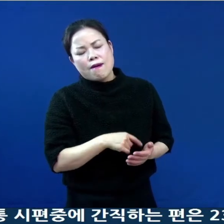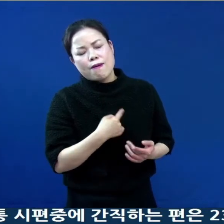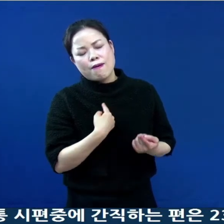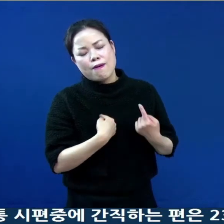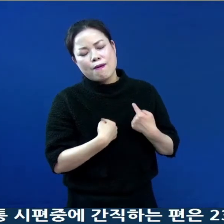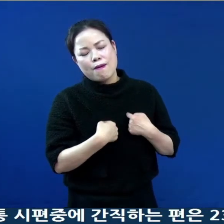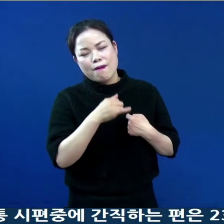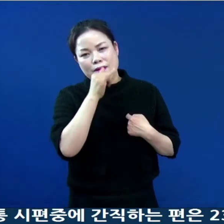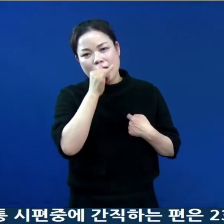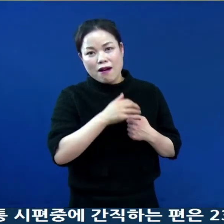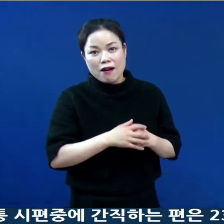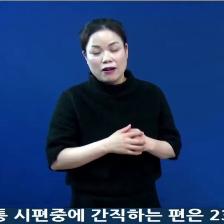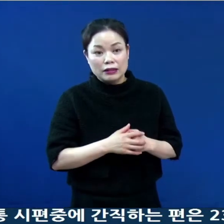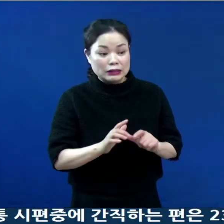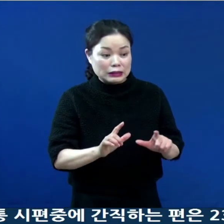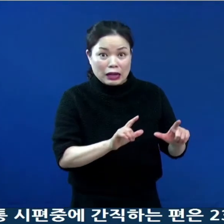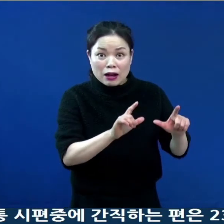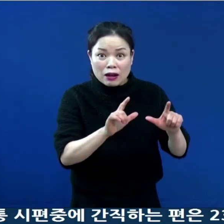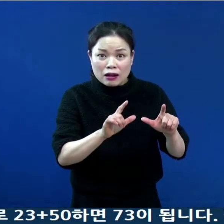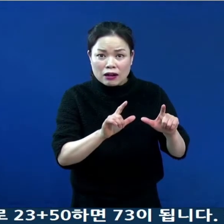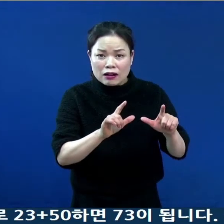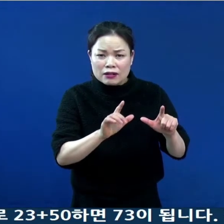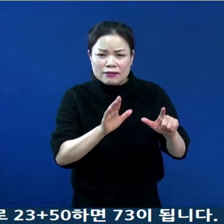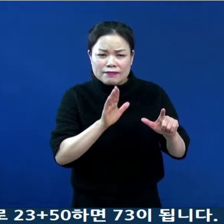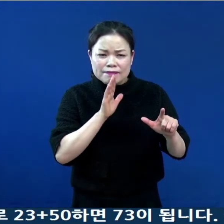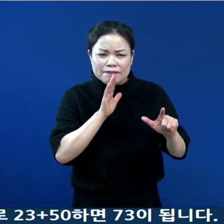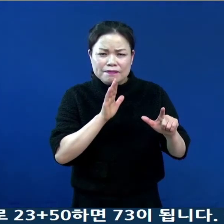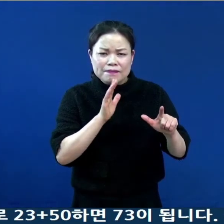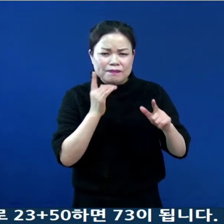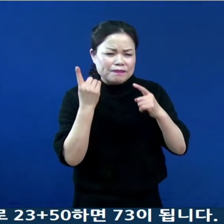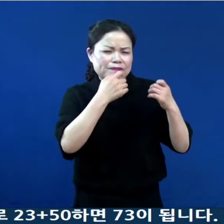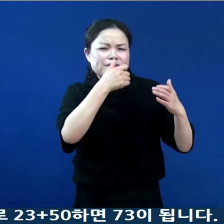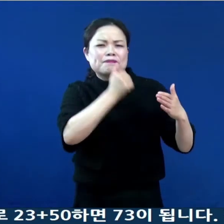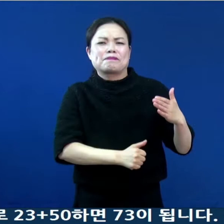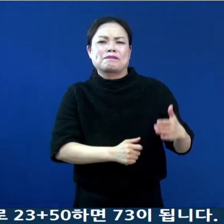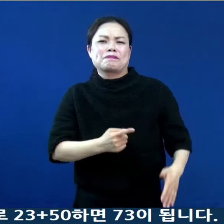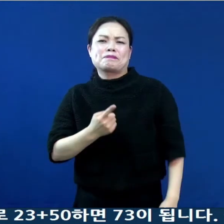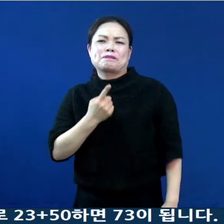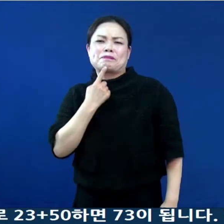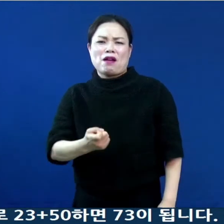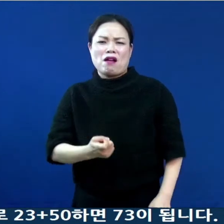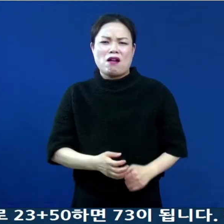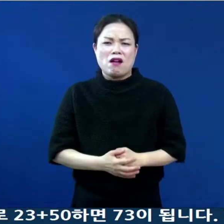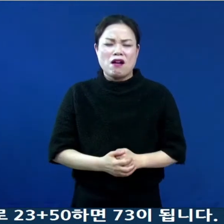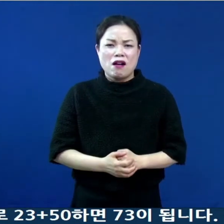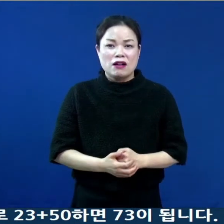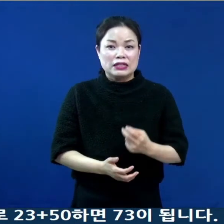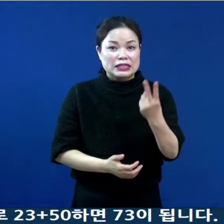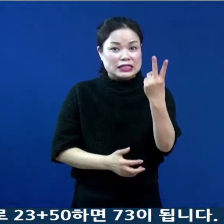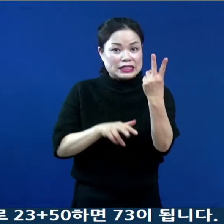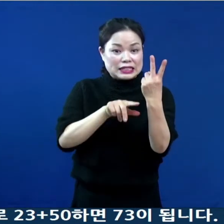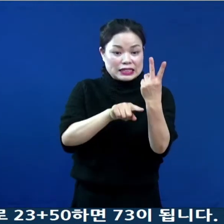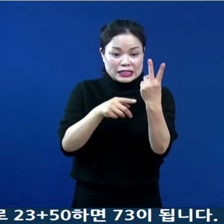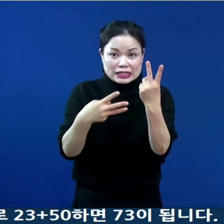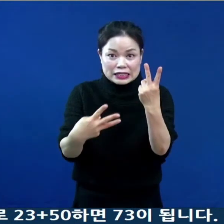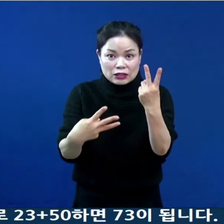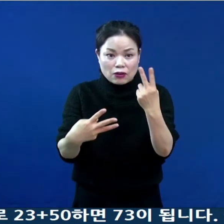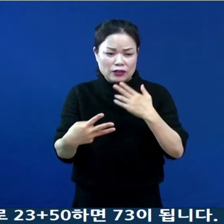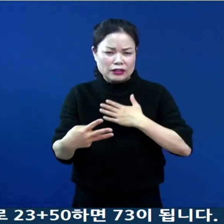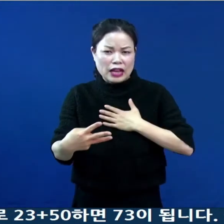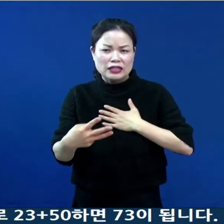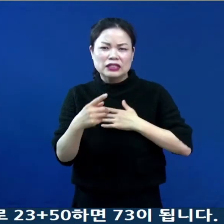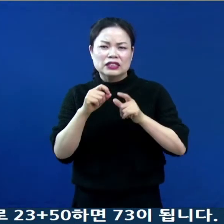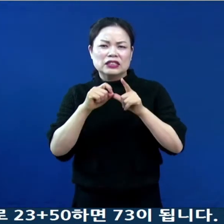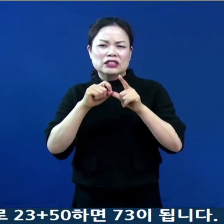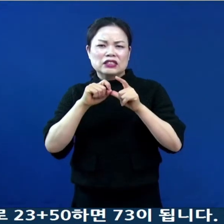상했고 그의 삶이 실족할 뻔했다라고 얘기를 합니다. 2절을 보시면 나는